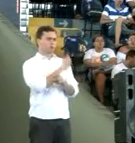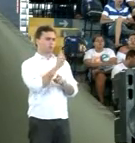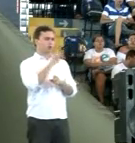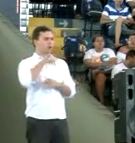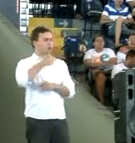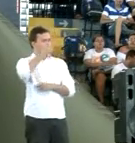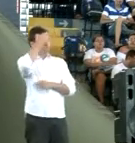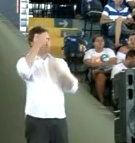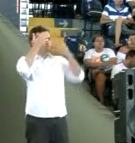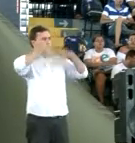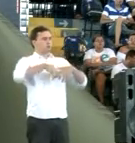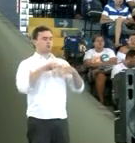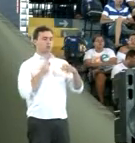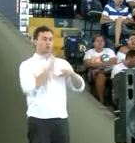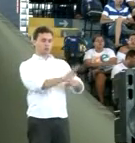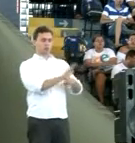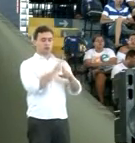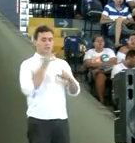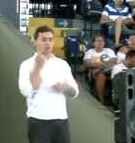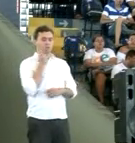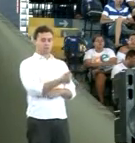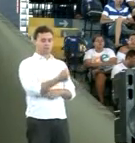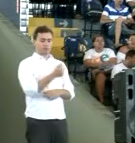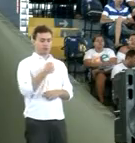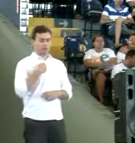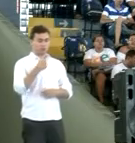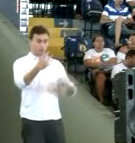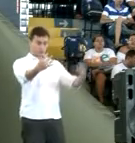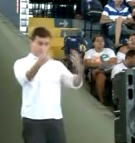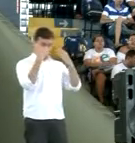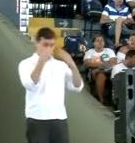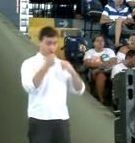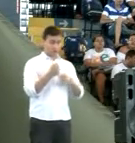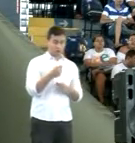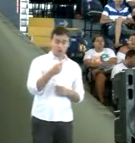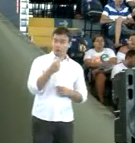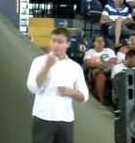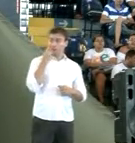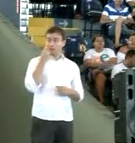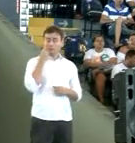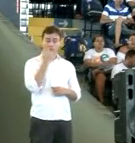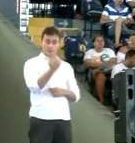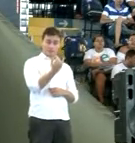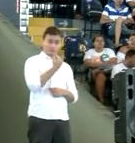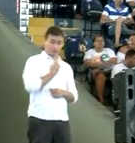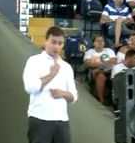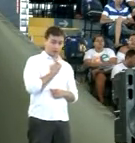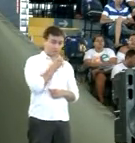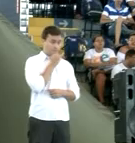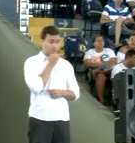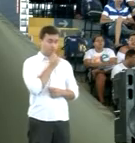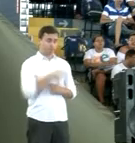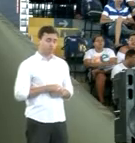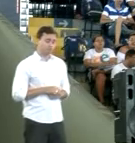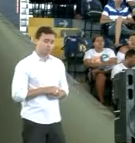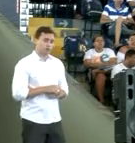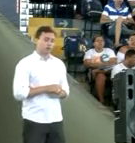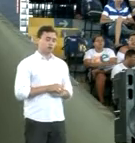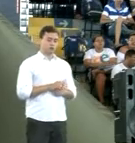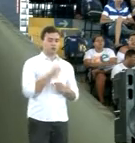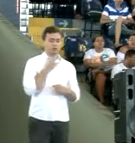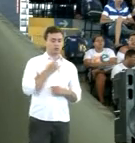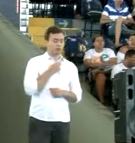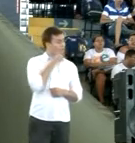raciocínio. Galera, conversa comigo, concentra, conversa comigo. Me diz uma coisa, rapaziada. Quando